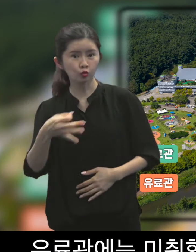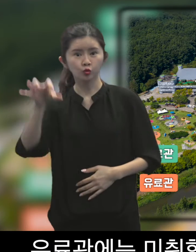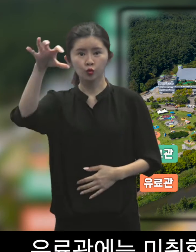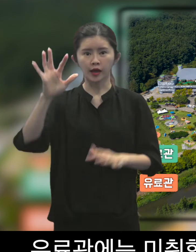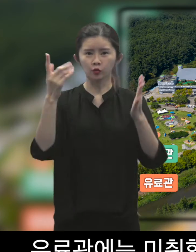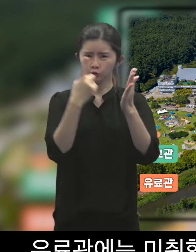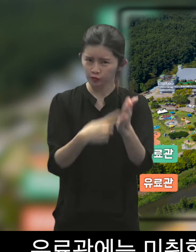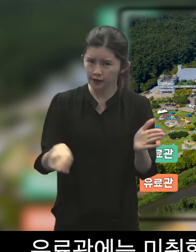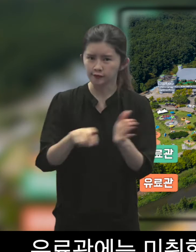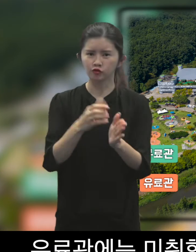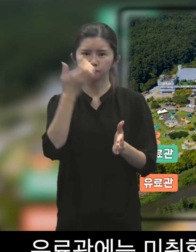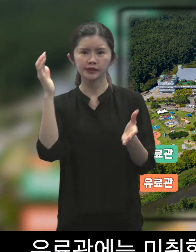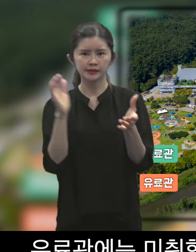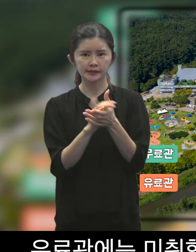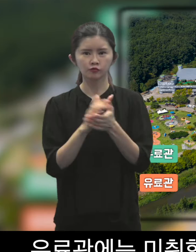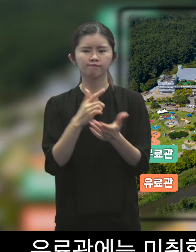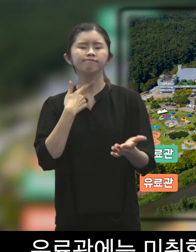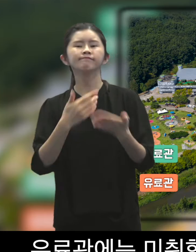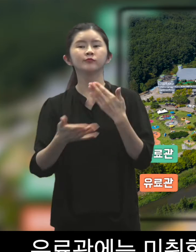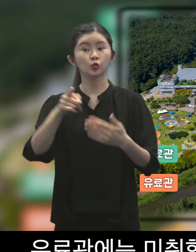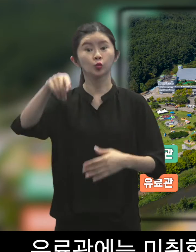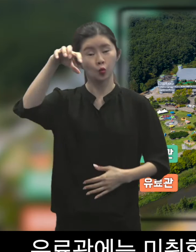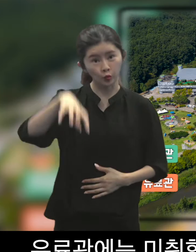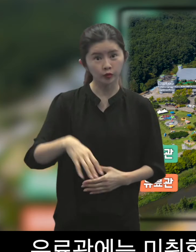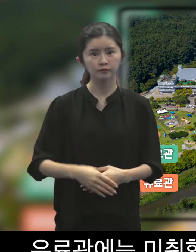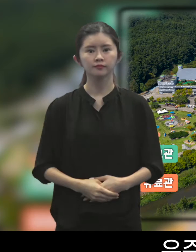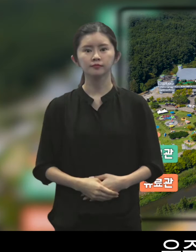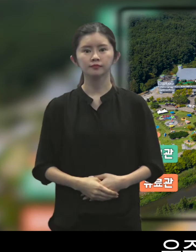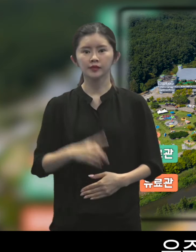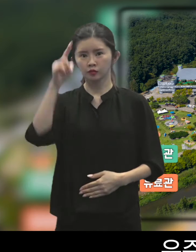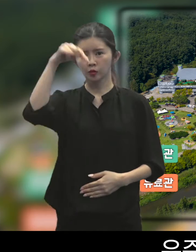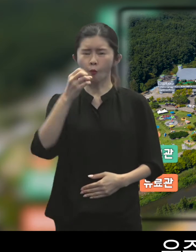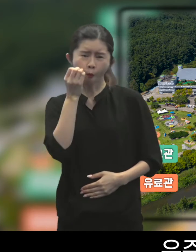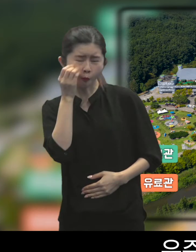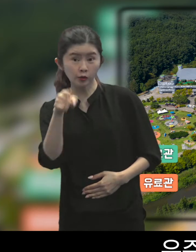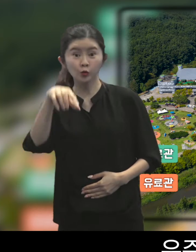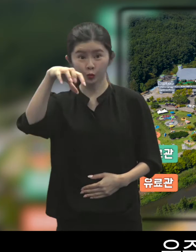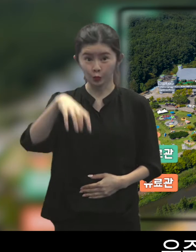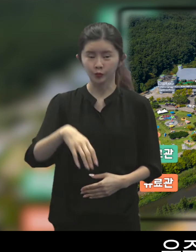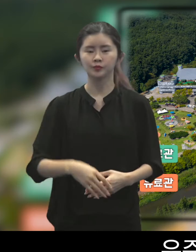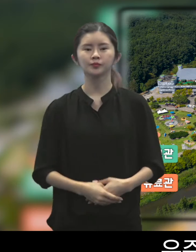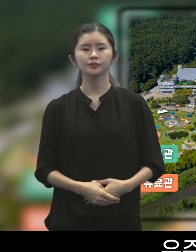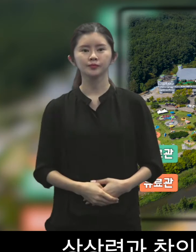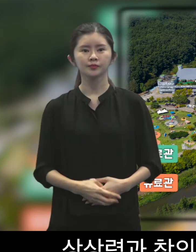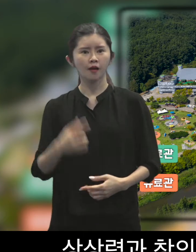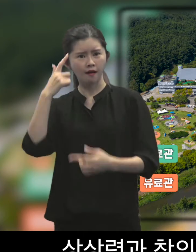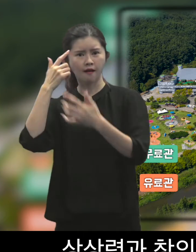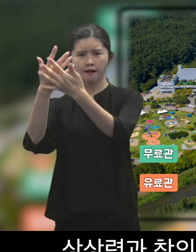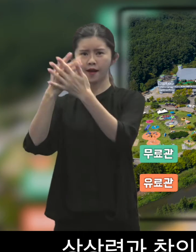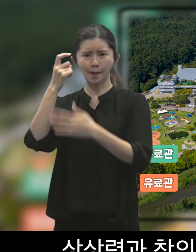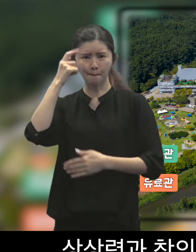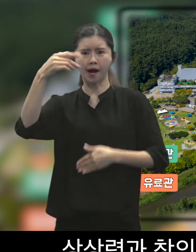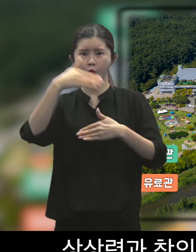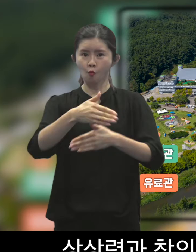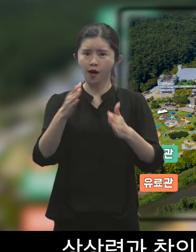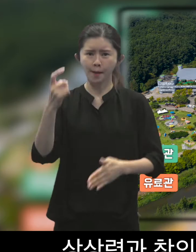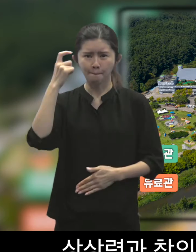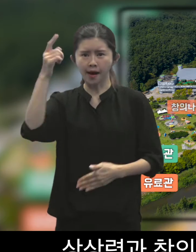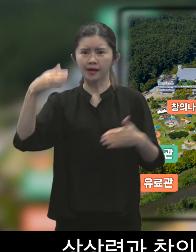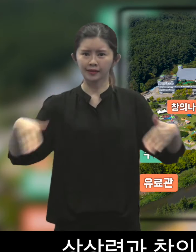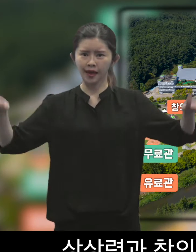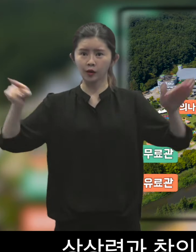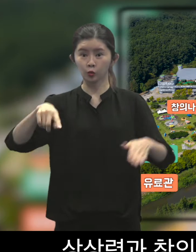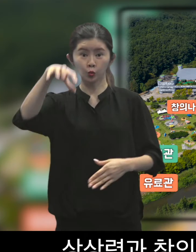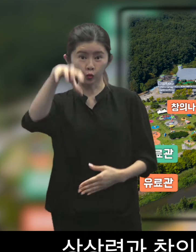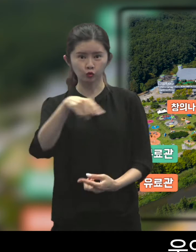유료관에는 위취학 아동들을 위한 꾸마띠 체험관, 우주의 신비, 천체관, 상상력과 창의력의 공간